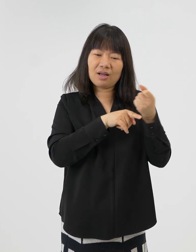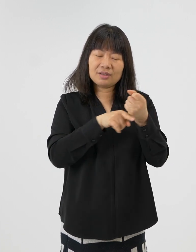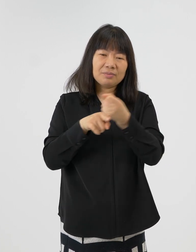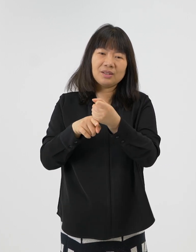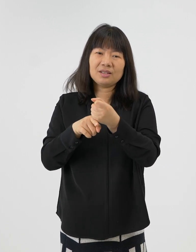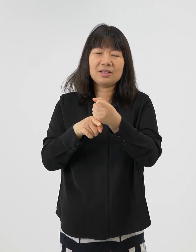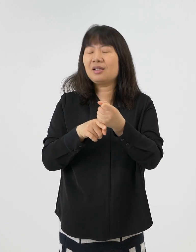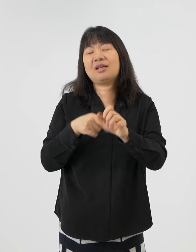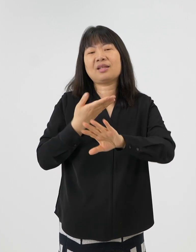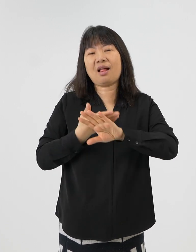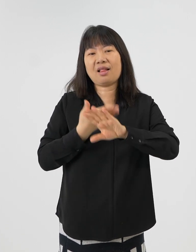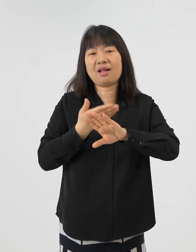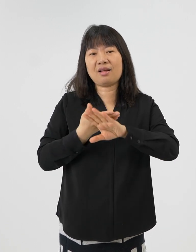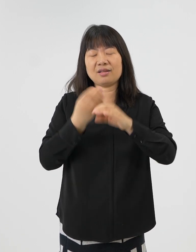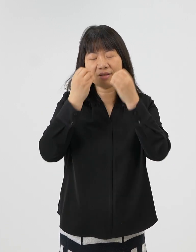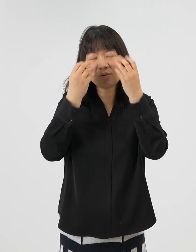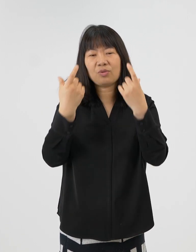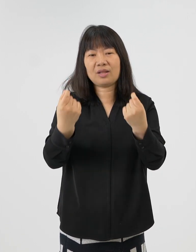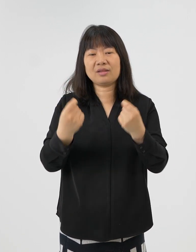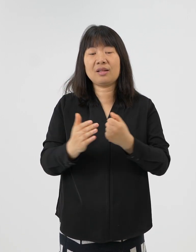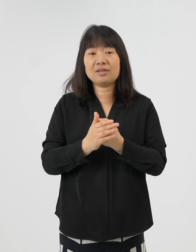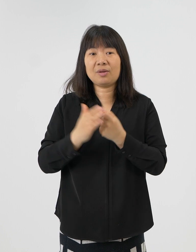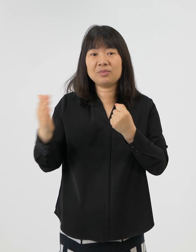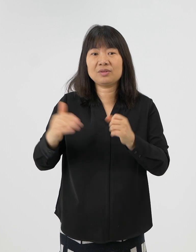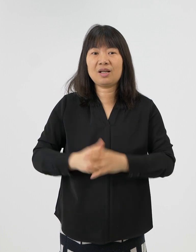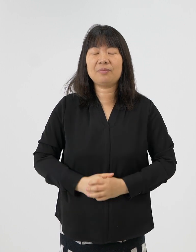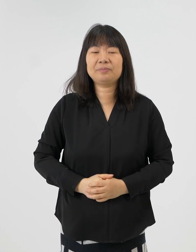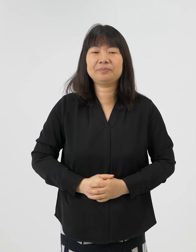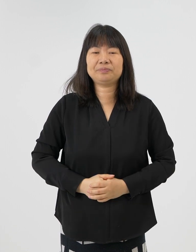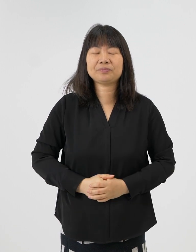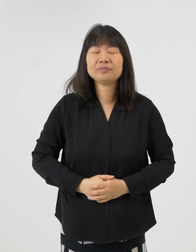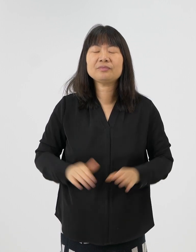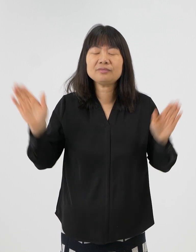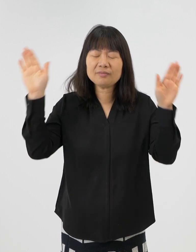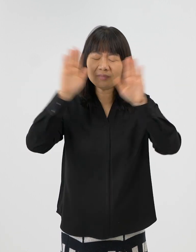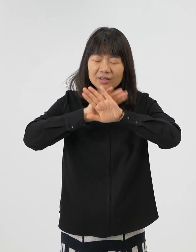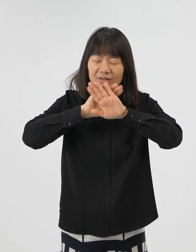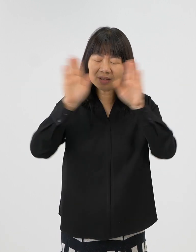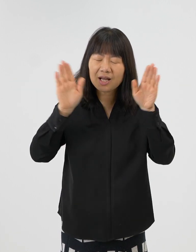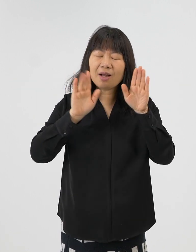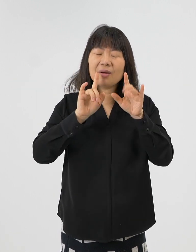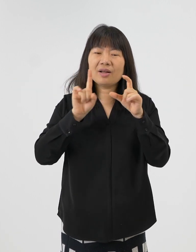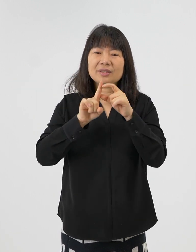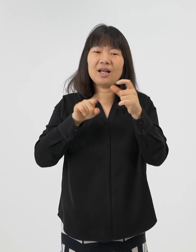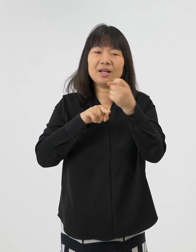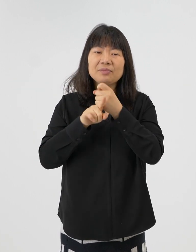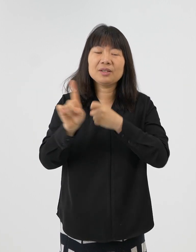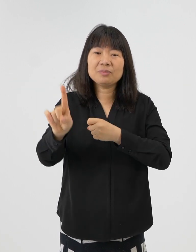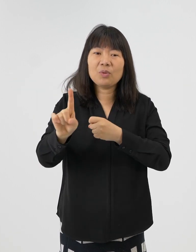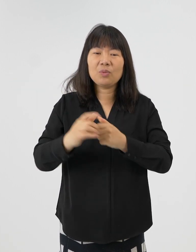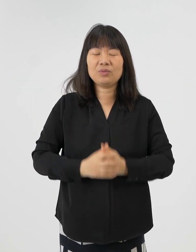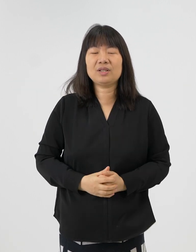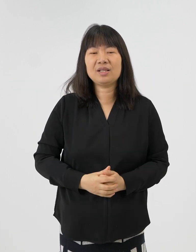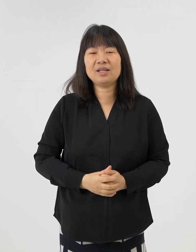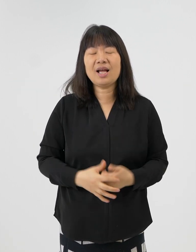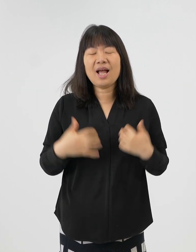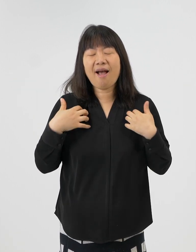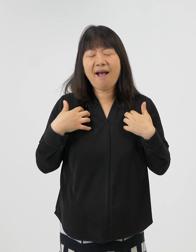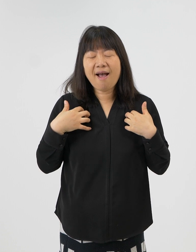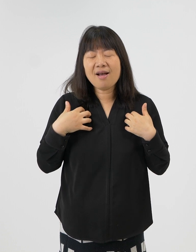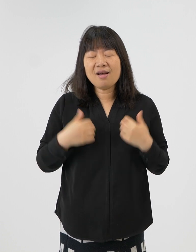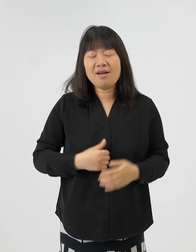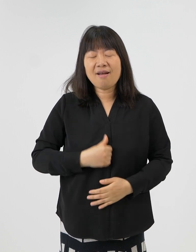새롭단 말이에요. 그래서 여기 주야라는 말은 희노애락, 인생의 긴